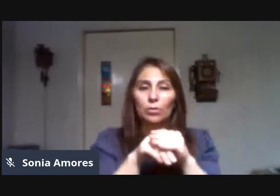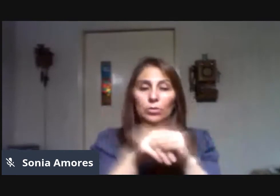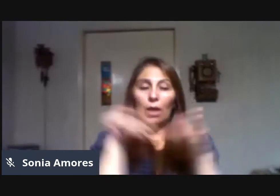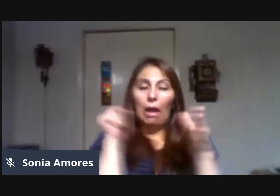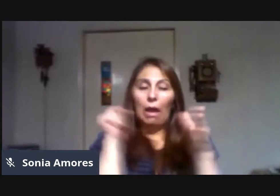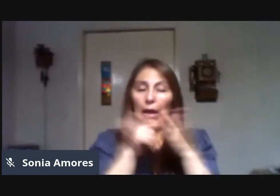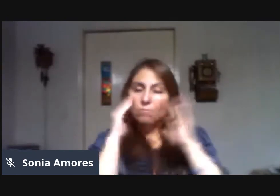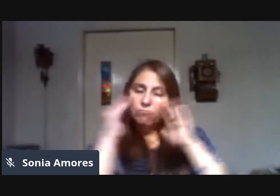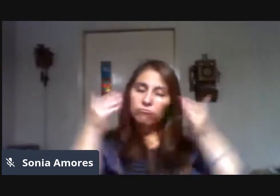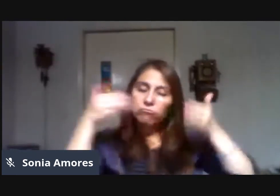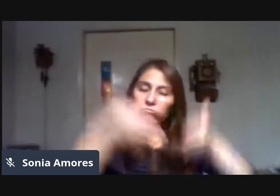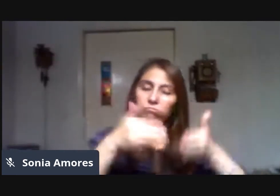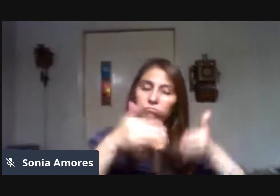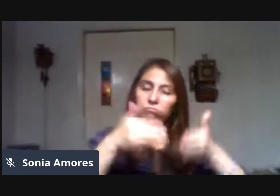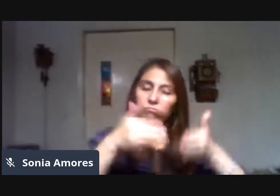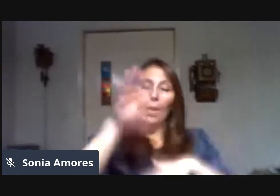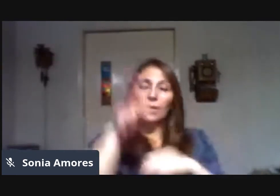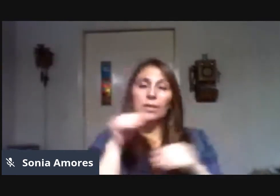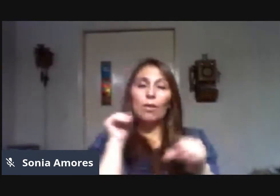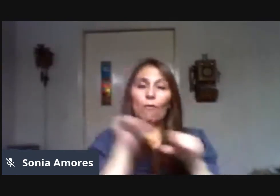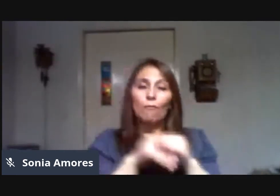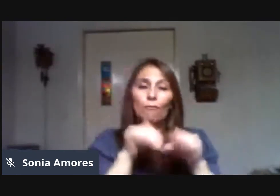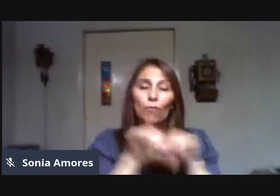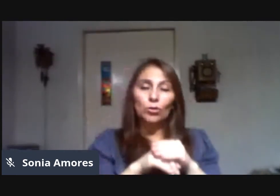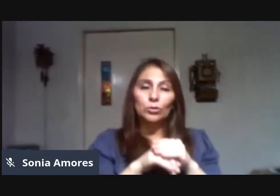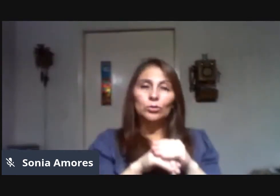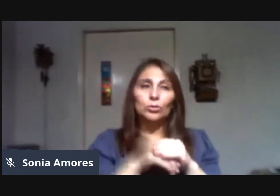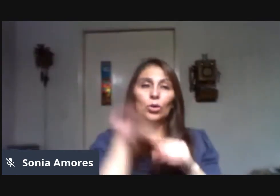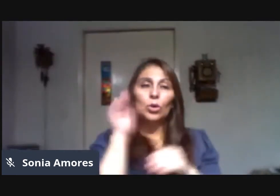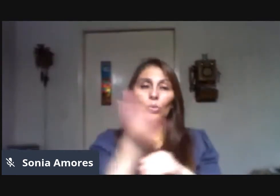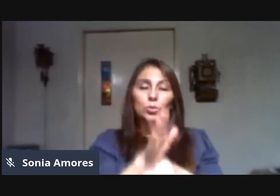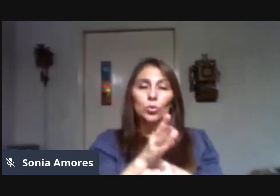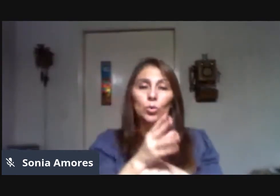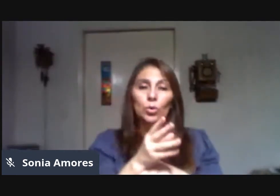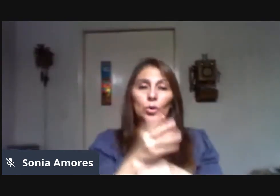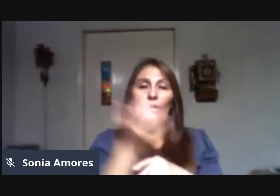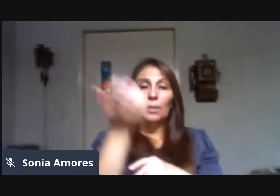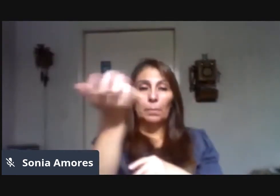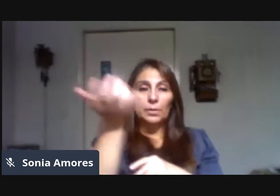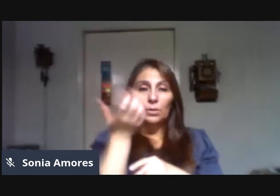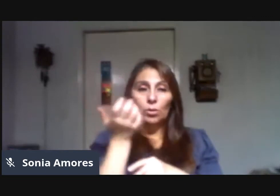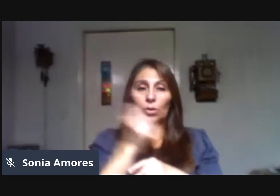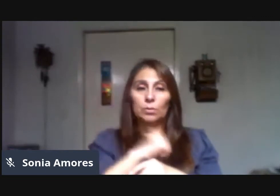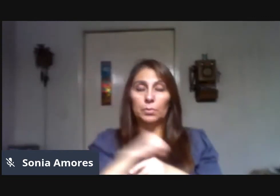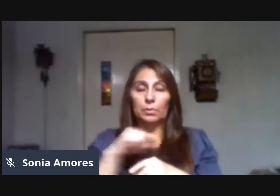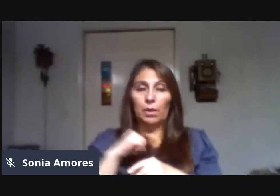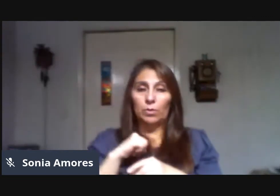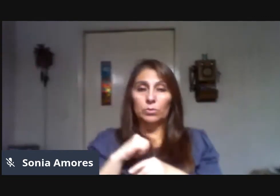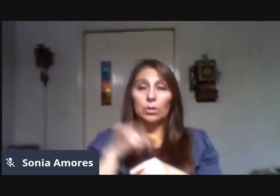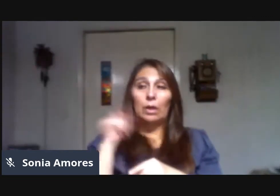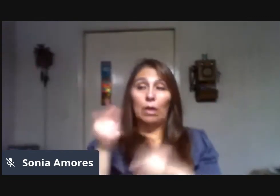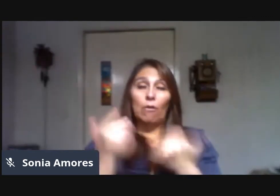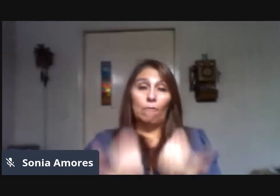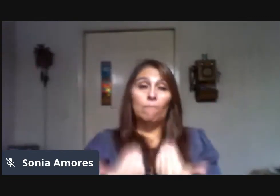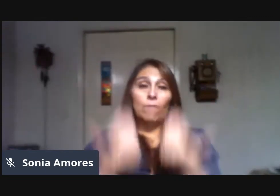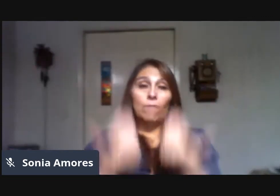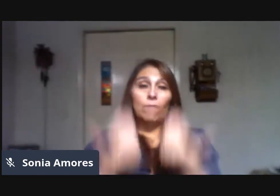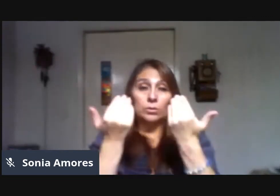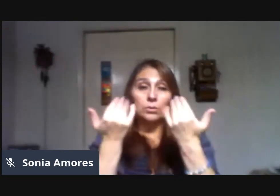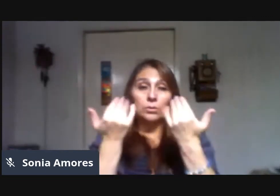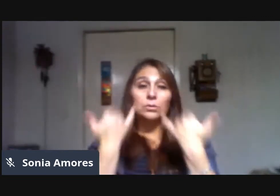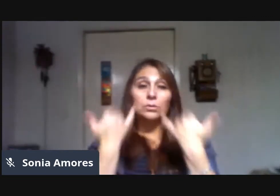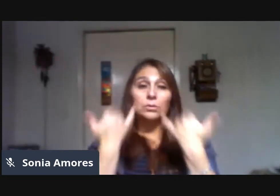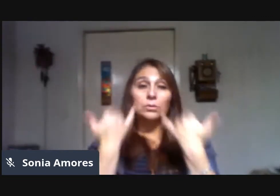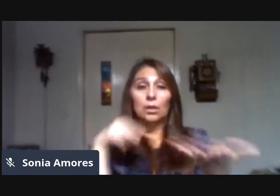fondos de pensiones privados, que son los que están siendo favorecidos en esta crisis con